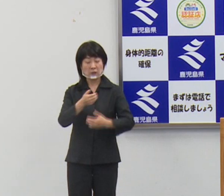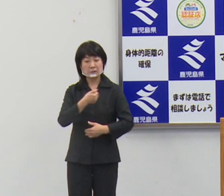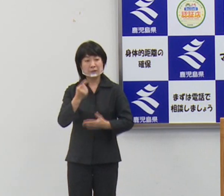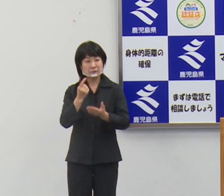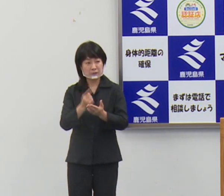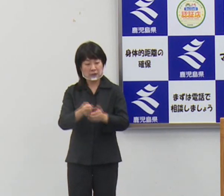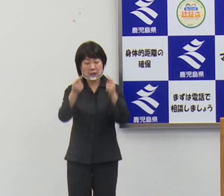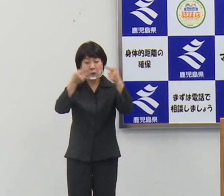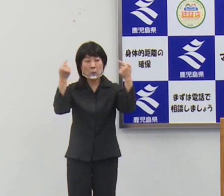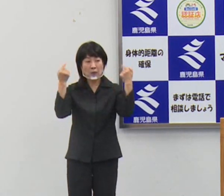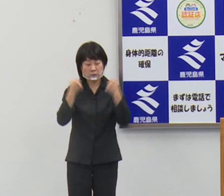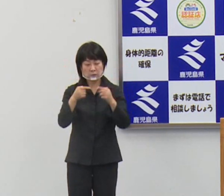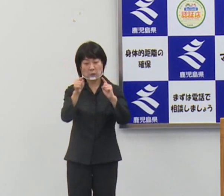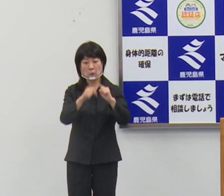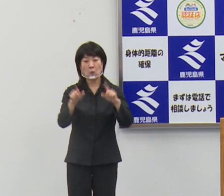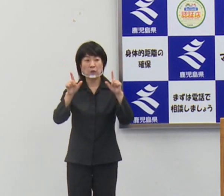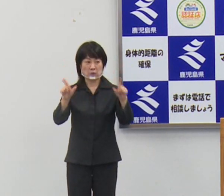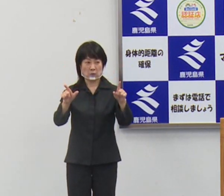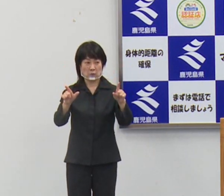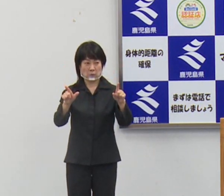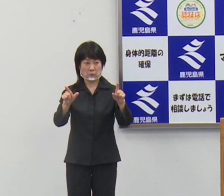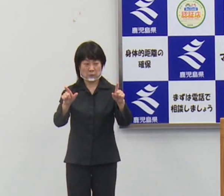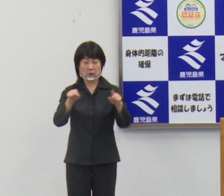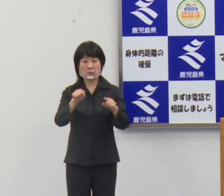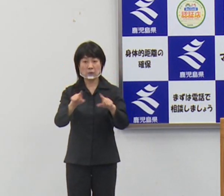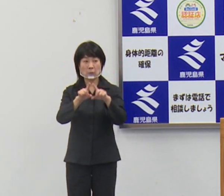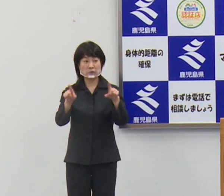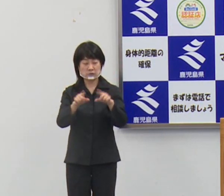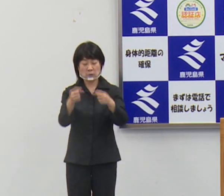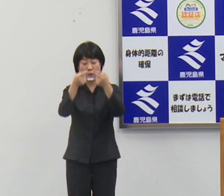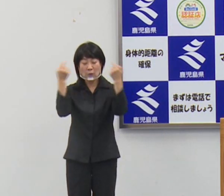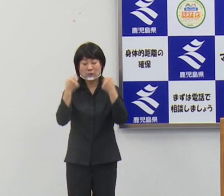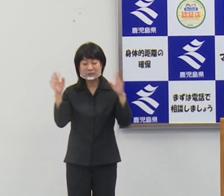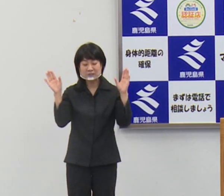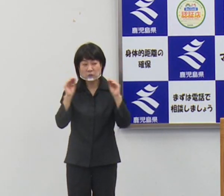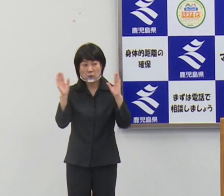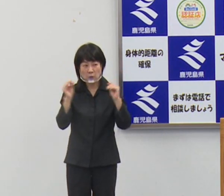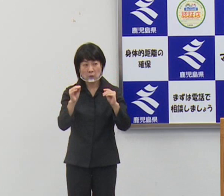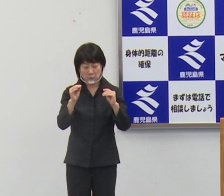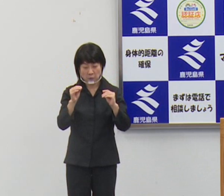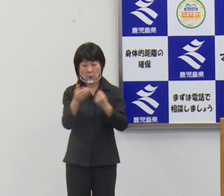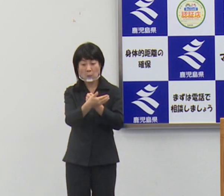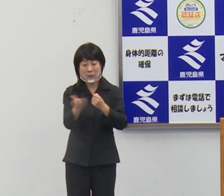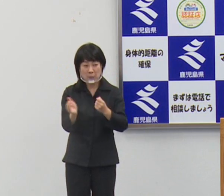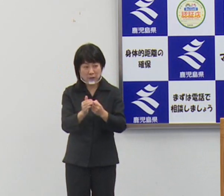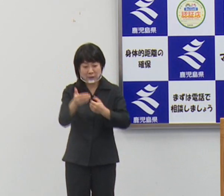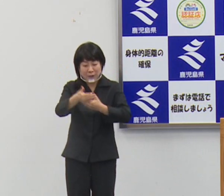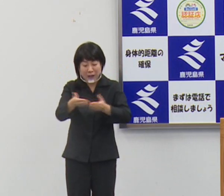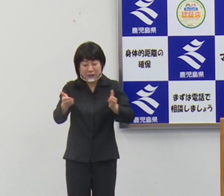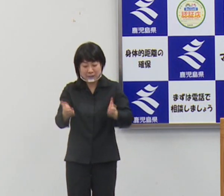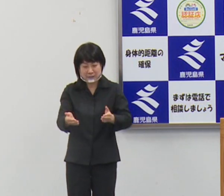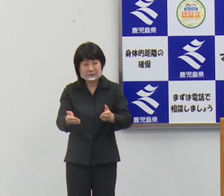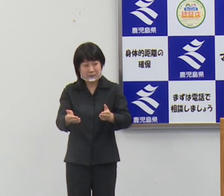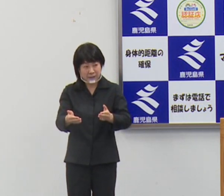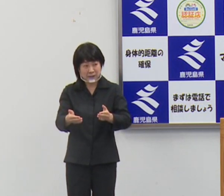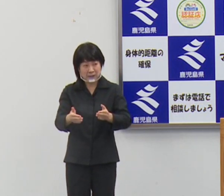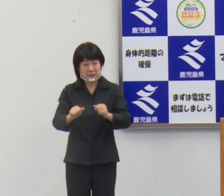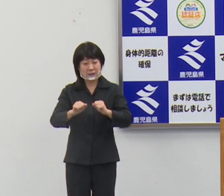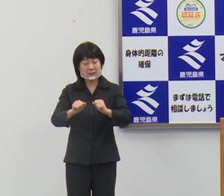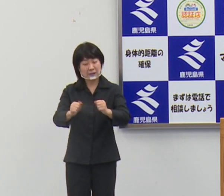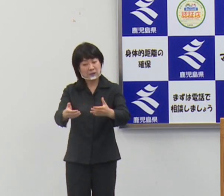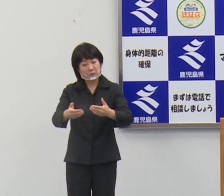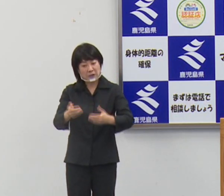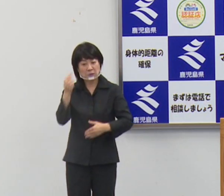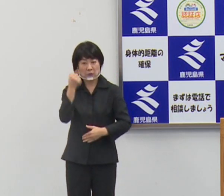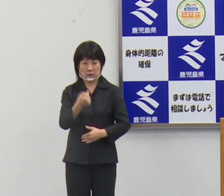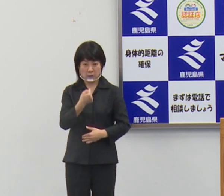その個別の公表はもちろん個人情報を守れる範囲でやっていくべきなのではないかなと